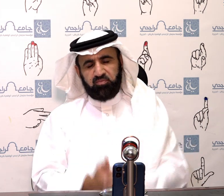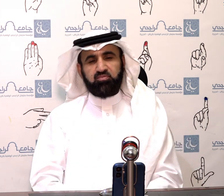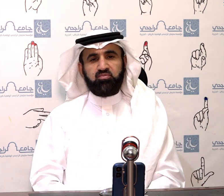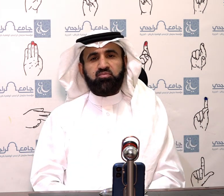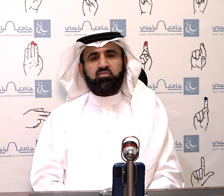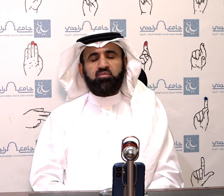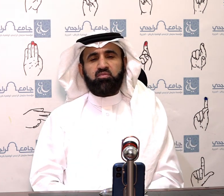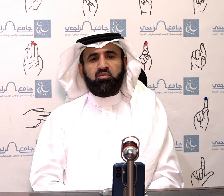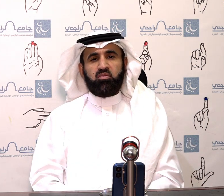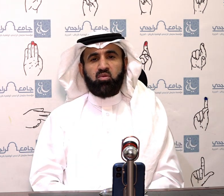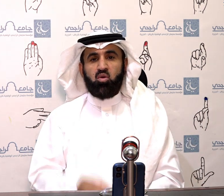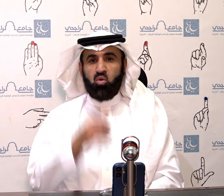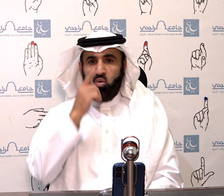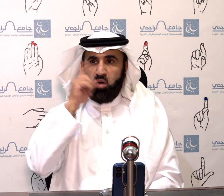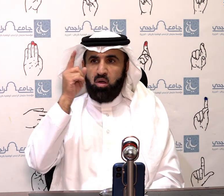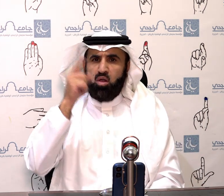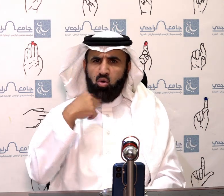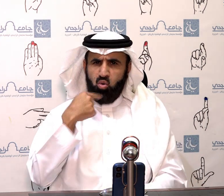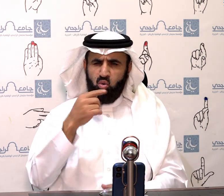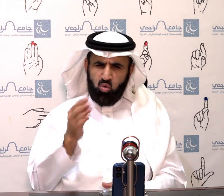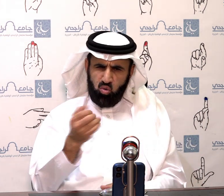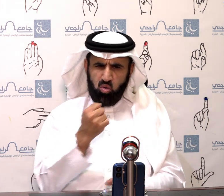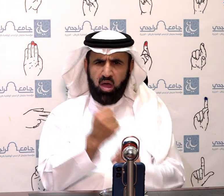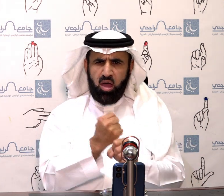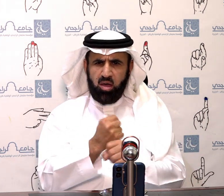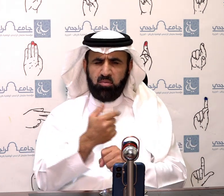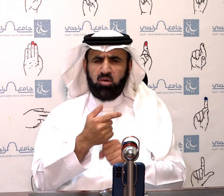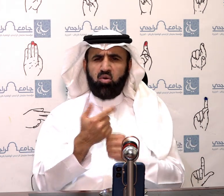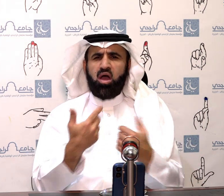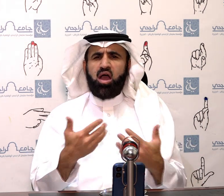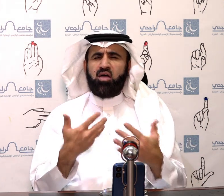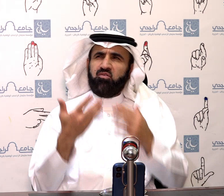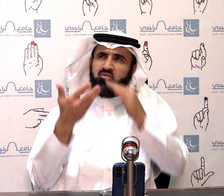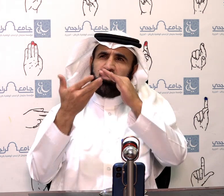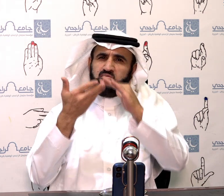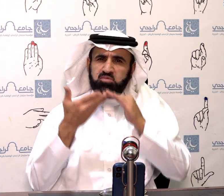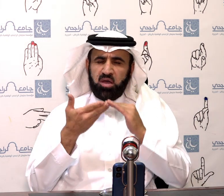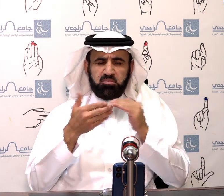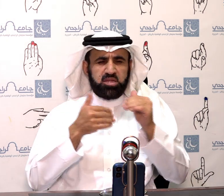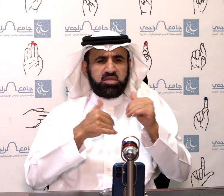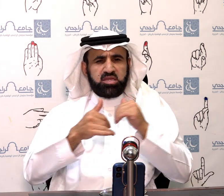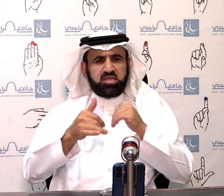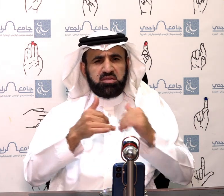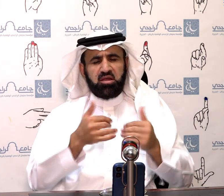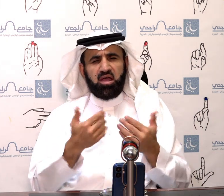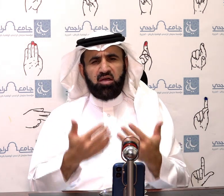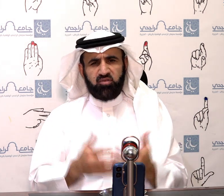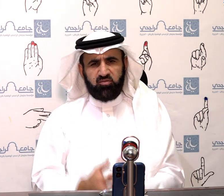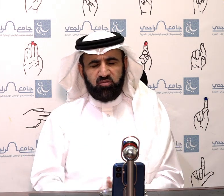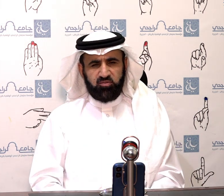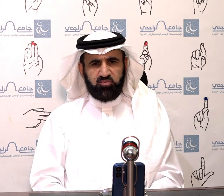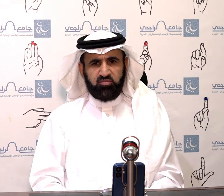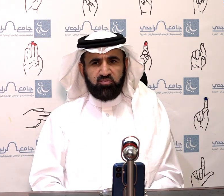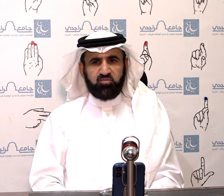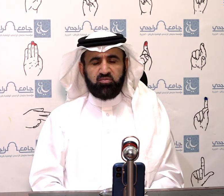وحثنا عليها، وسهل لنا أسبابها وطرقها، وصف عباده